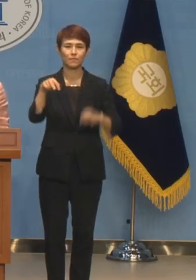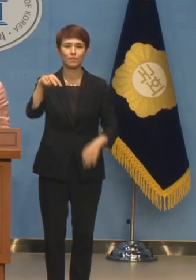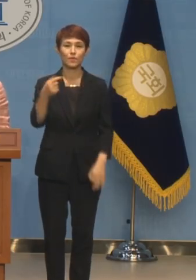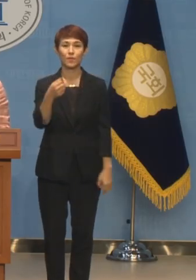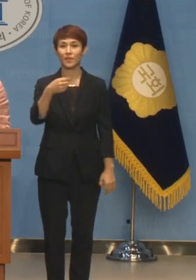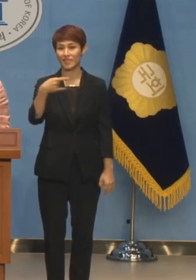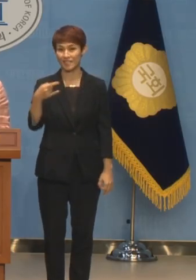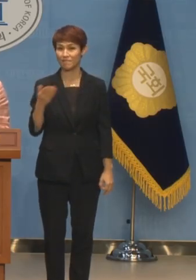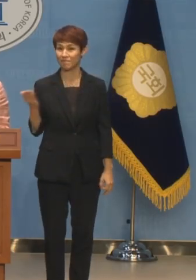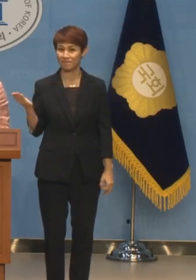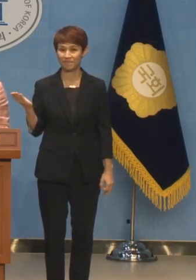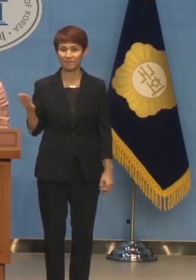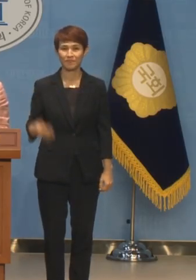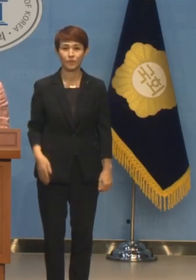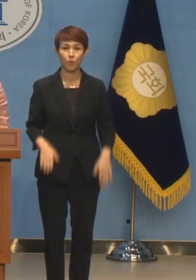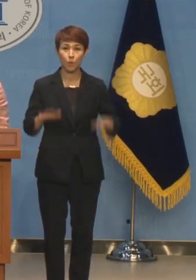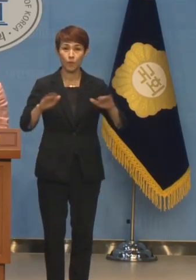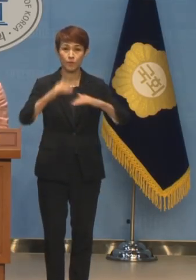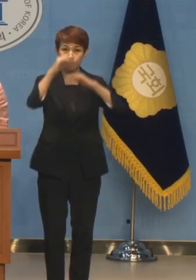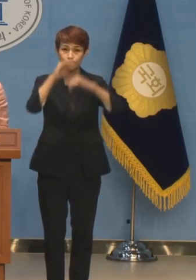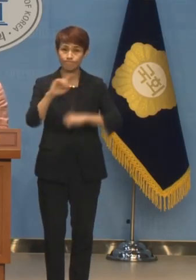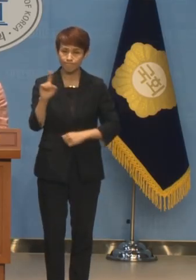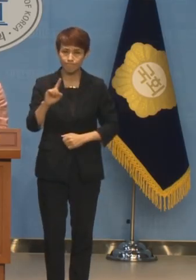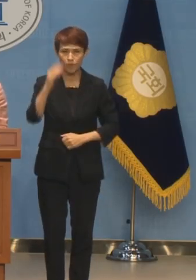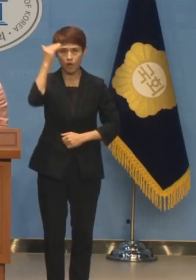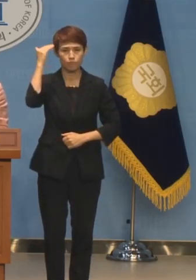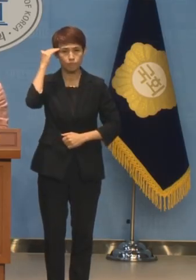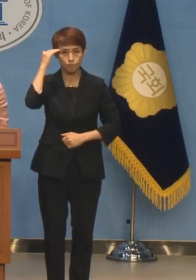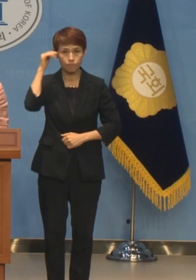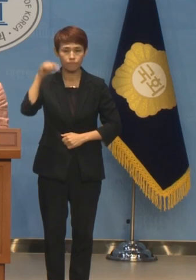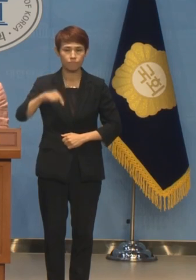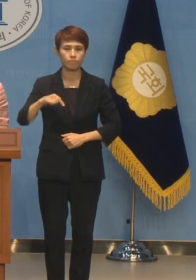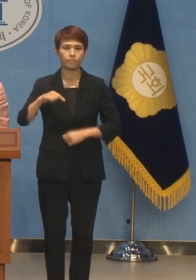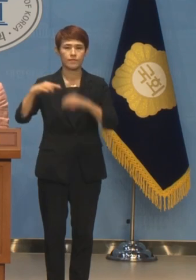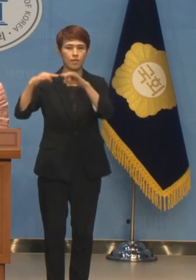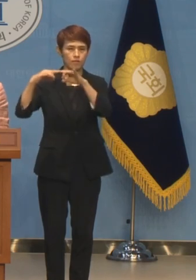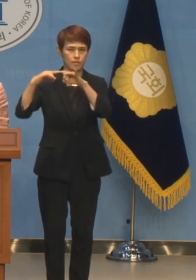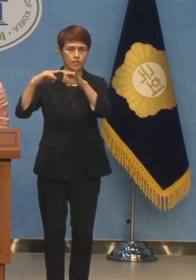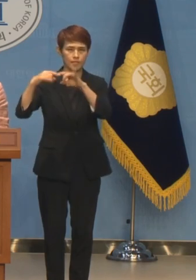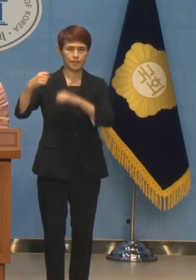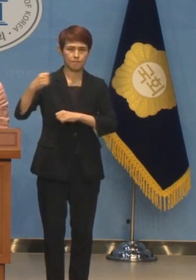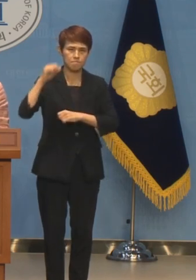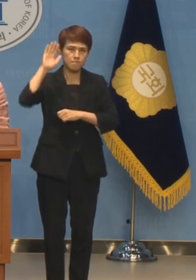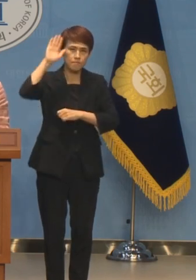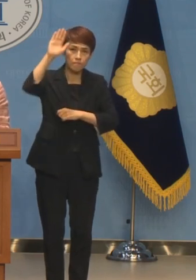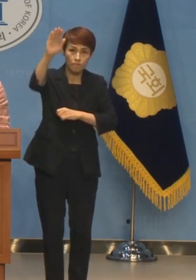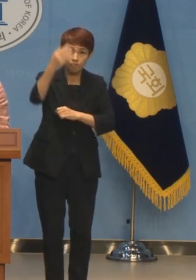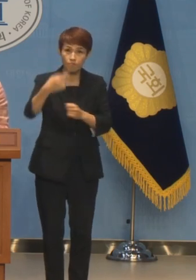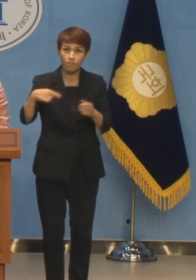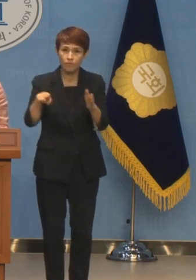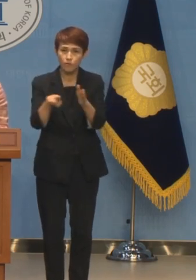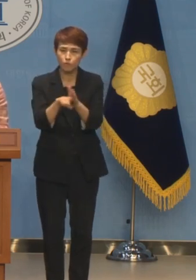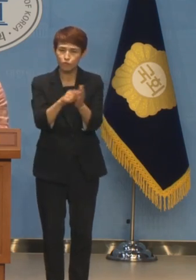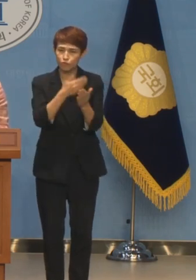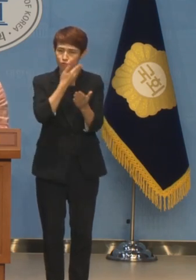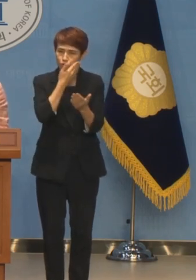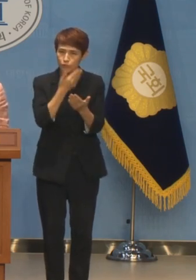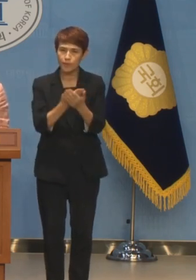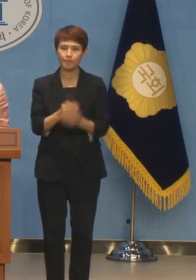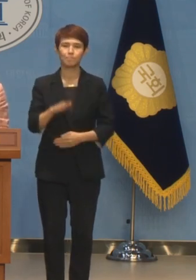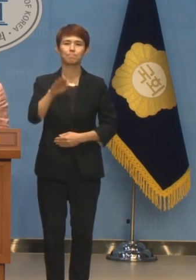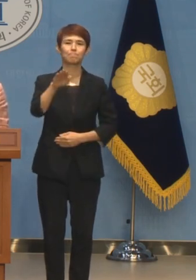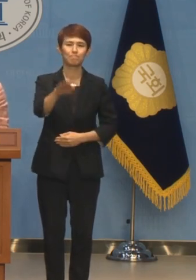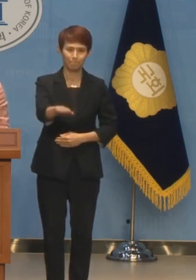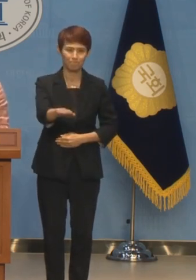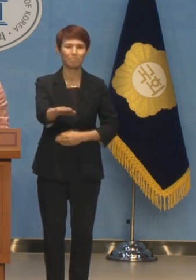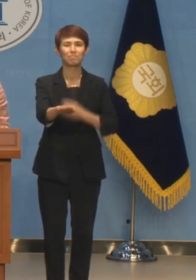의원입니다. 저는 오늘 대한민국의 지속 가능한 에너지의 미래를 위한 중요한 한 걸음을